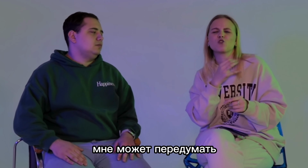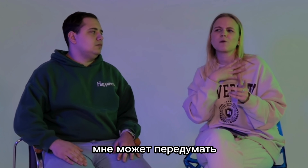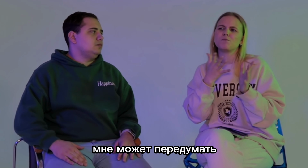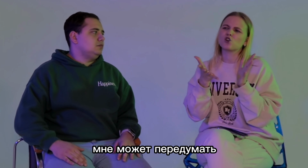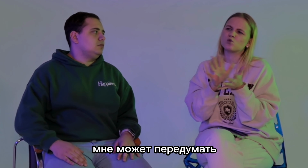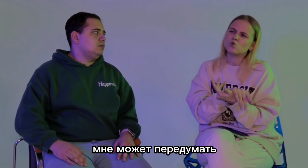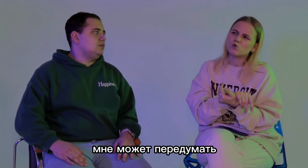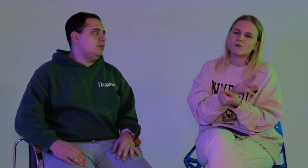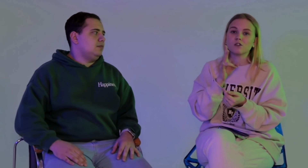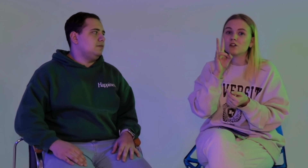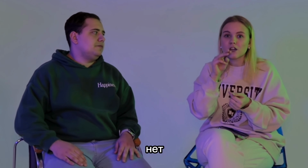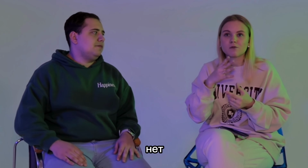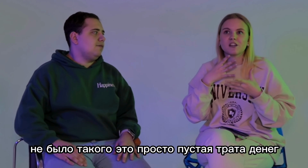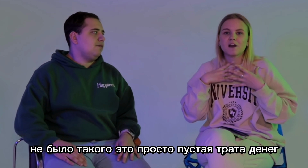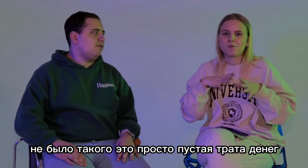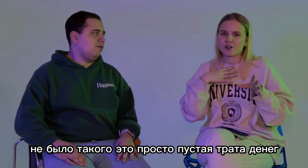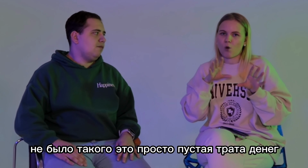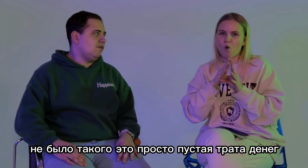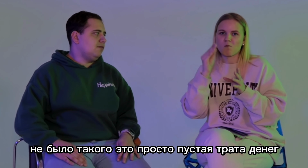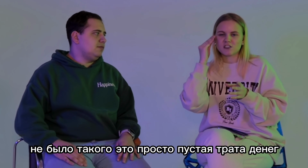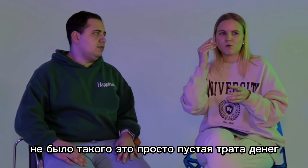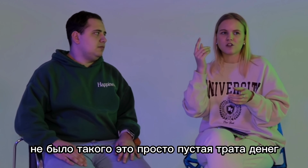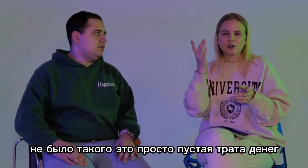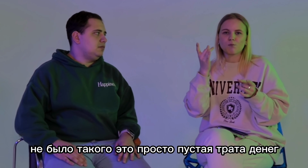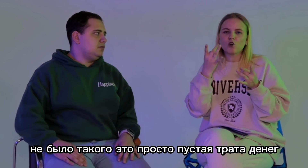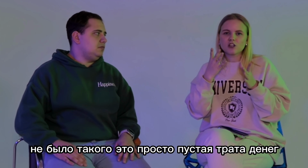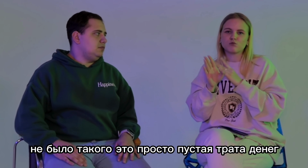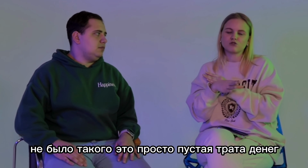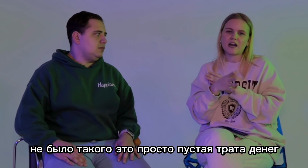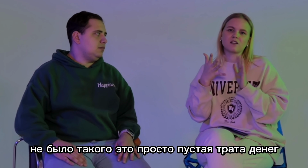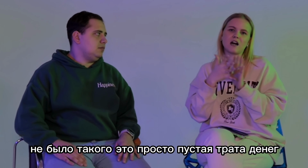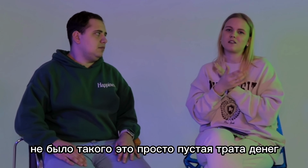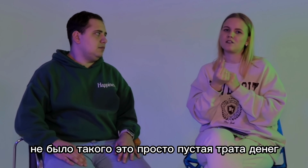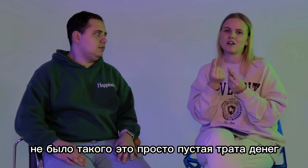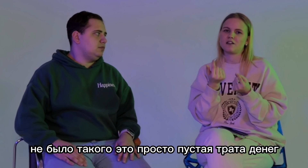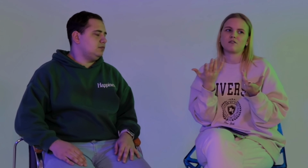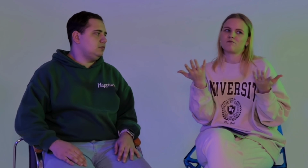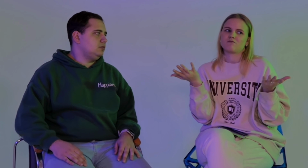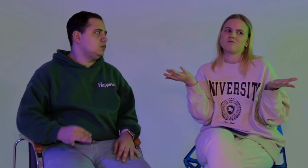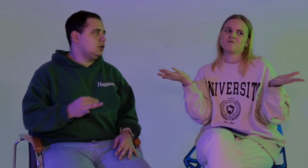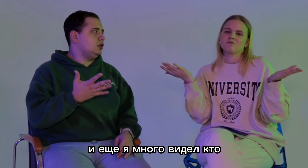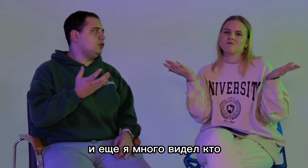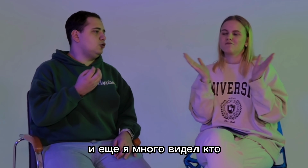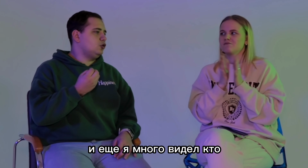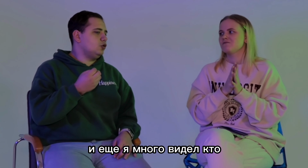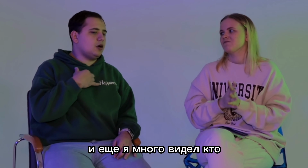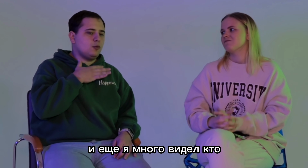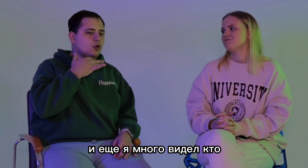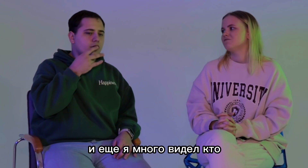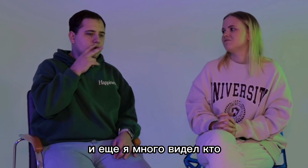может передумать, не было такого, мы там вот этот код крутая трата денег. И еще я много видел,